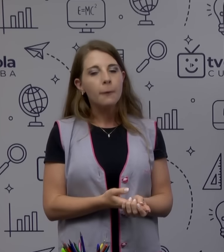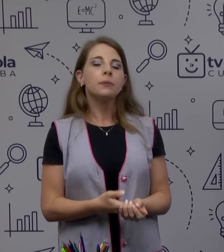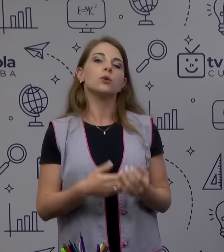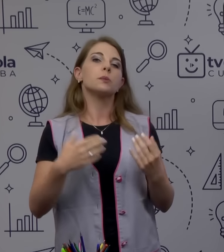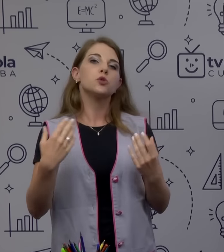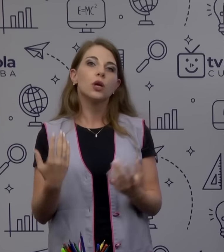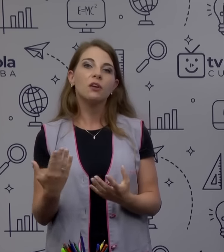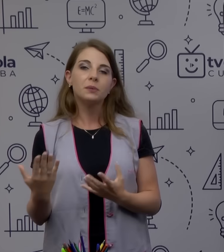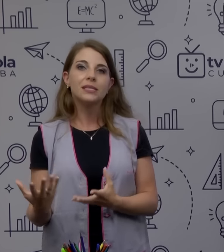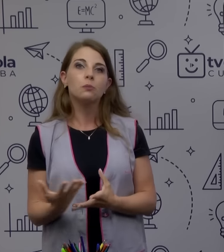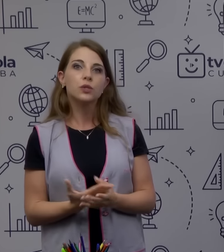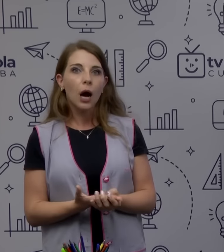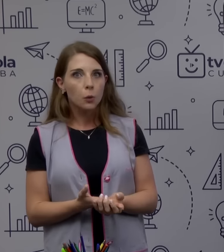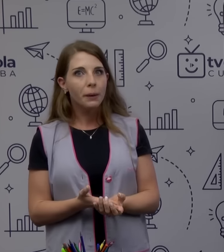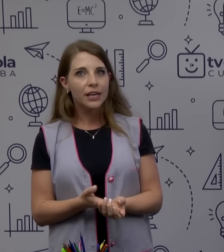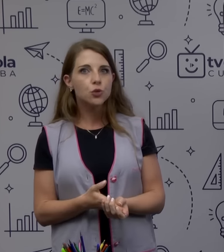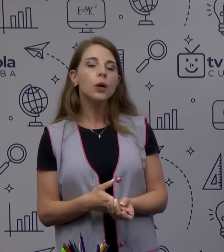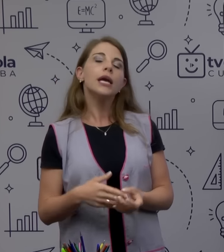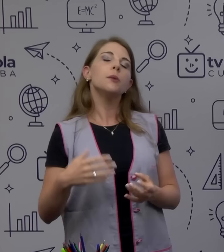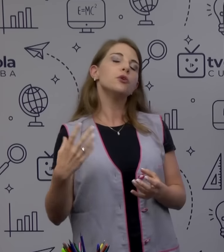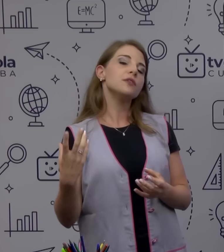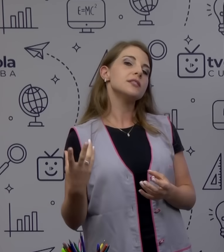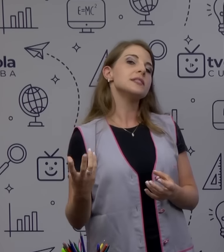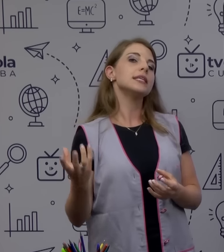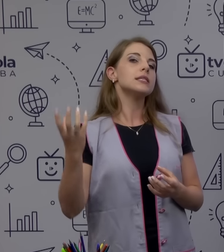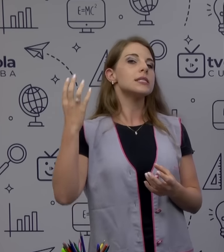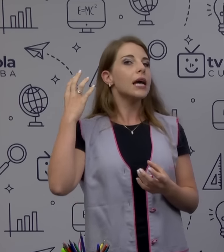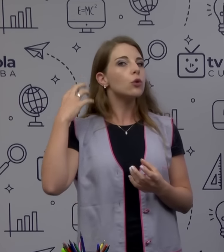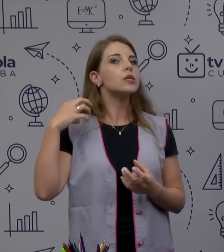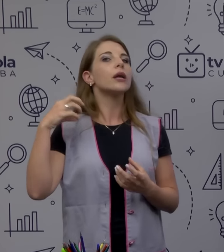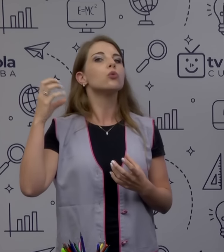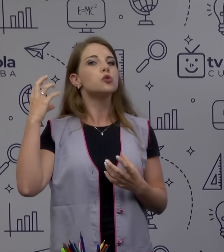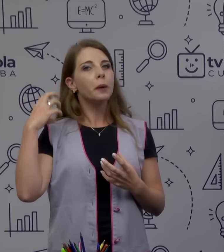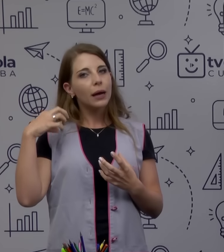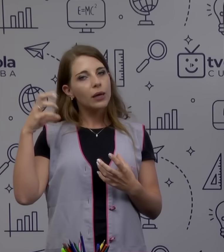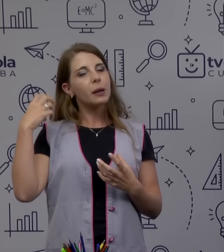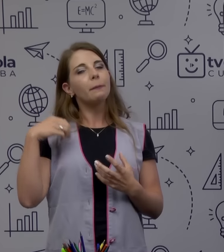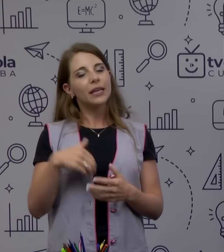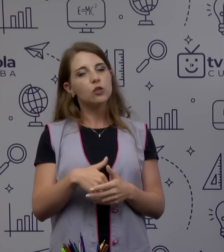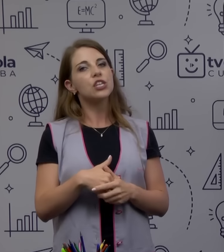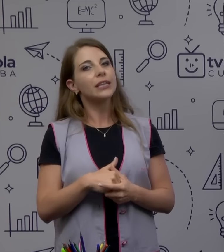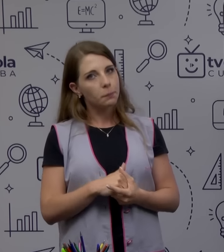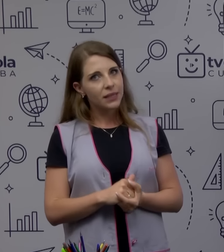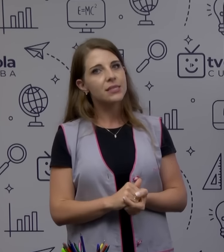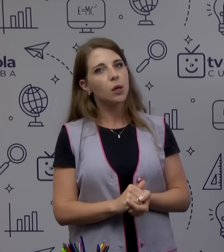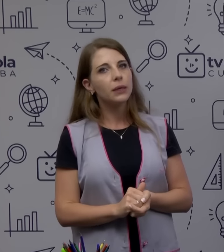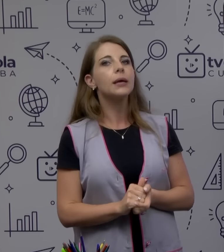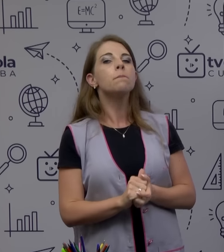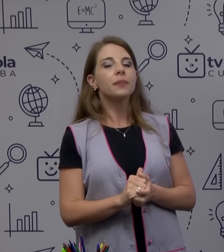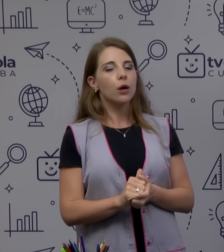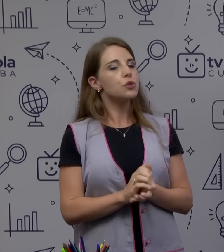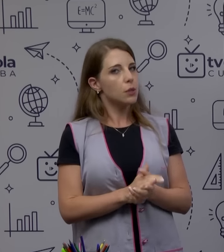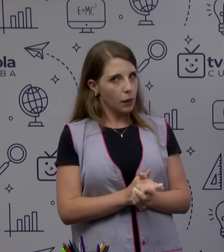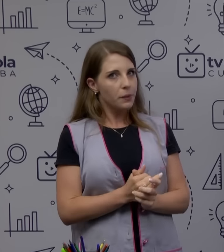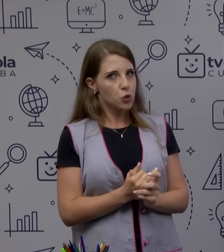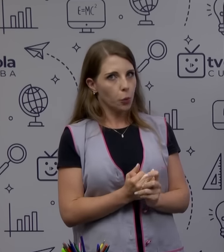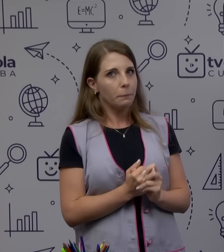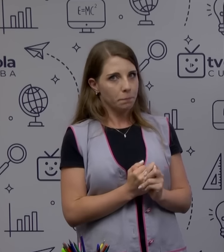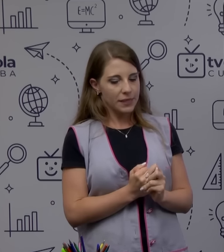Então, essa pessoa ela vai precisar buscar um médico e, por vezes, vai ser necessário usar alguns aparelhos de adaptação ali na audição da pessoa, tá